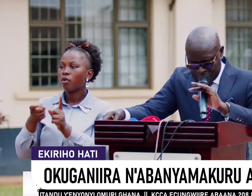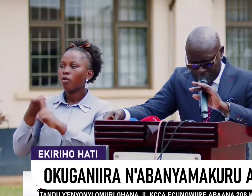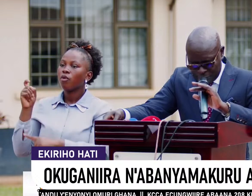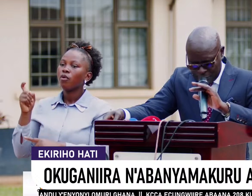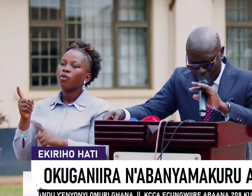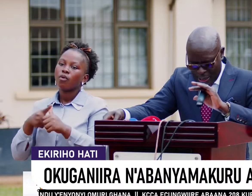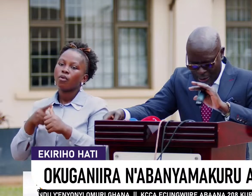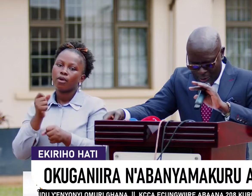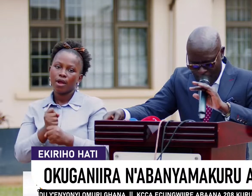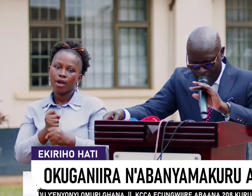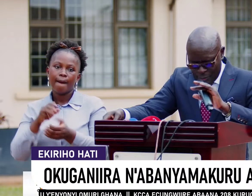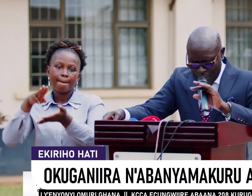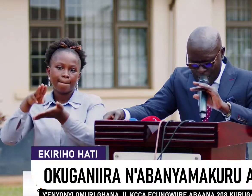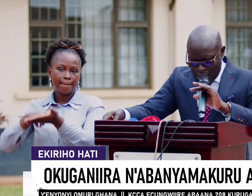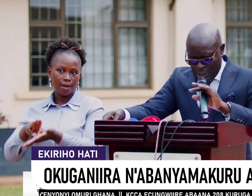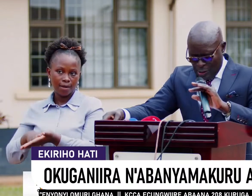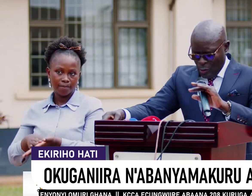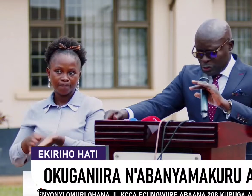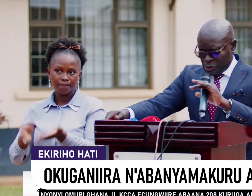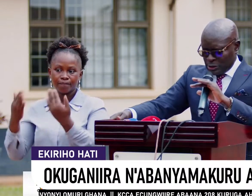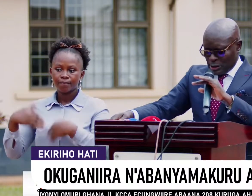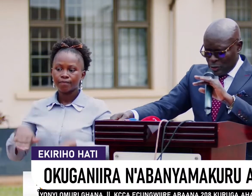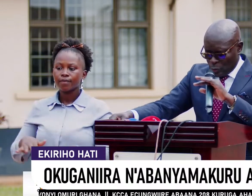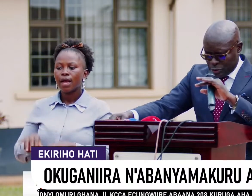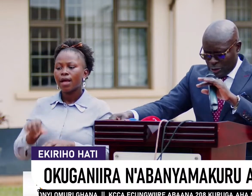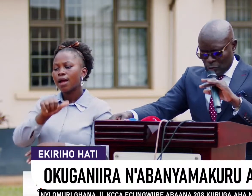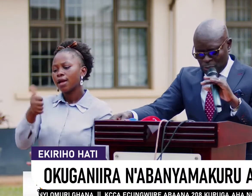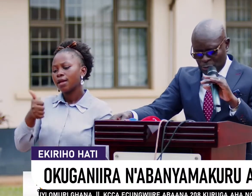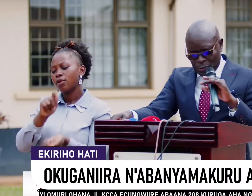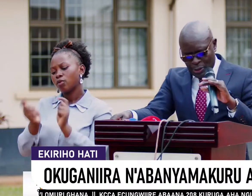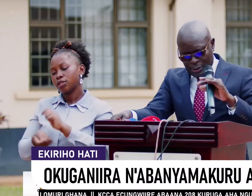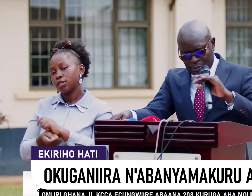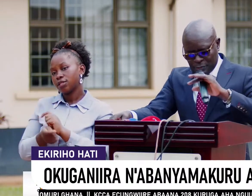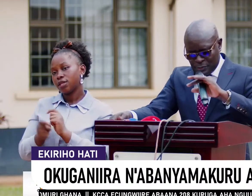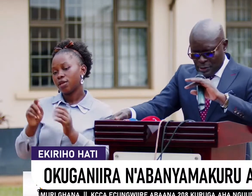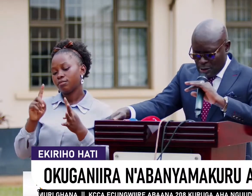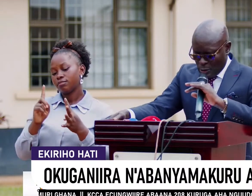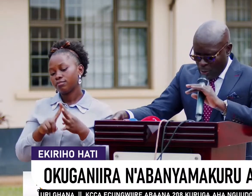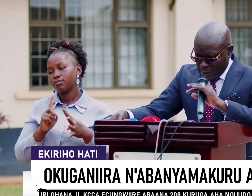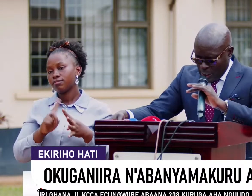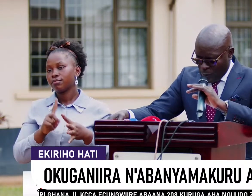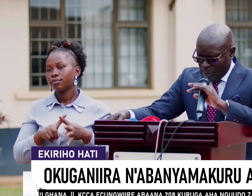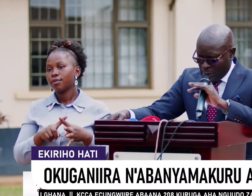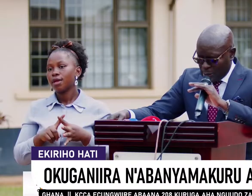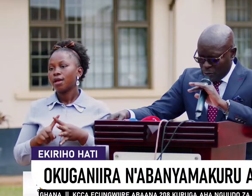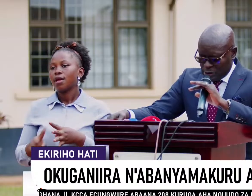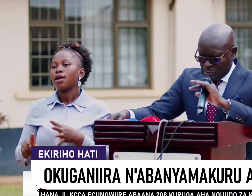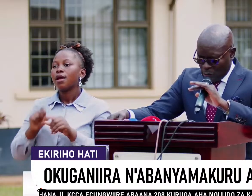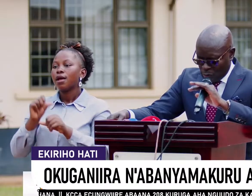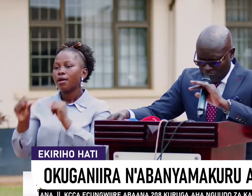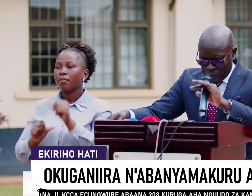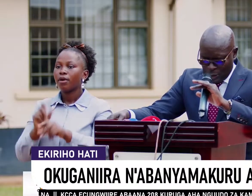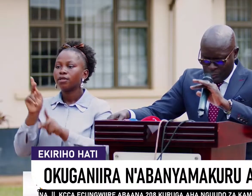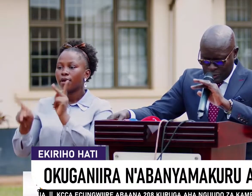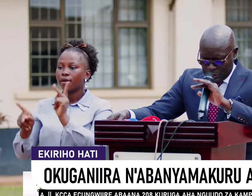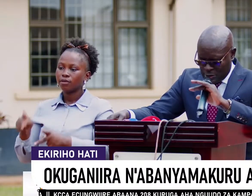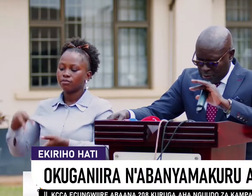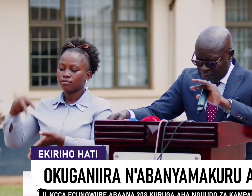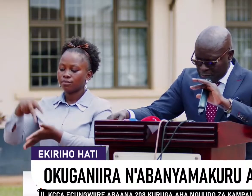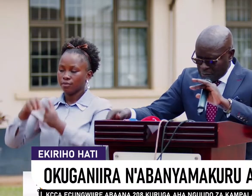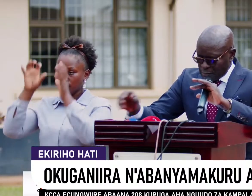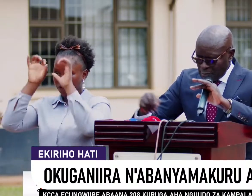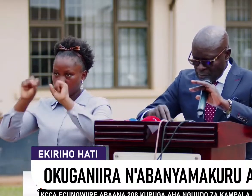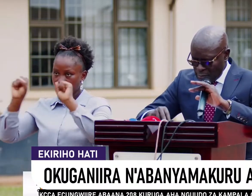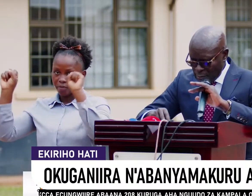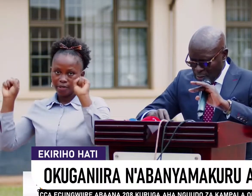gw'omunaana Monday. Endongosereza y'okusatu oba ey'okuna yekwatako abagenda kwesimbawo ku kifo kya